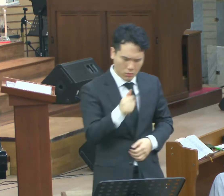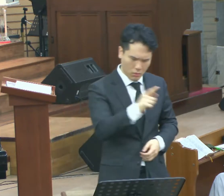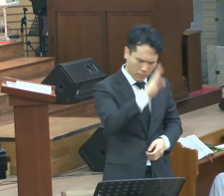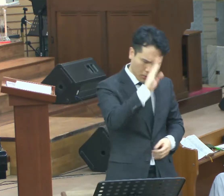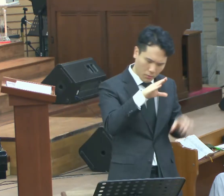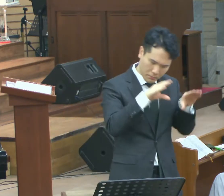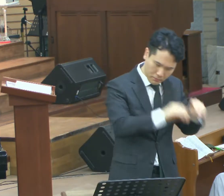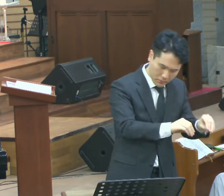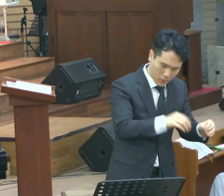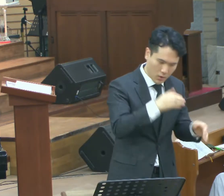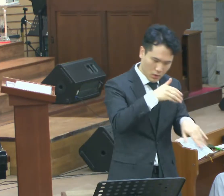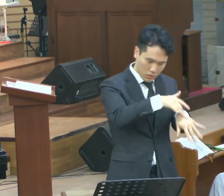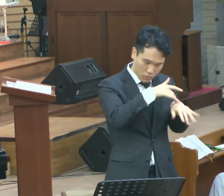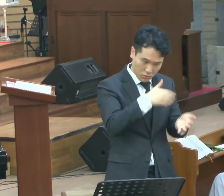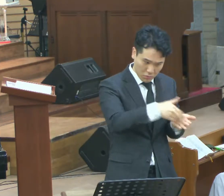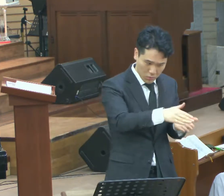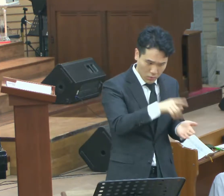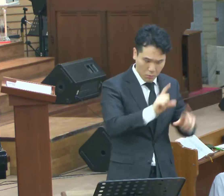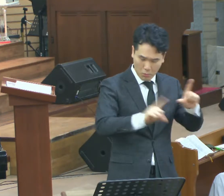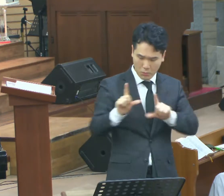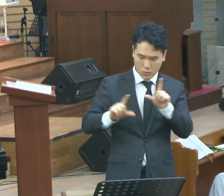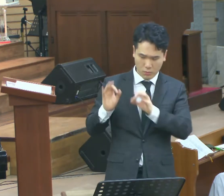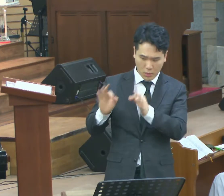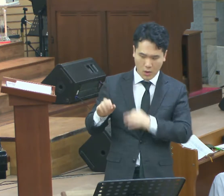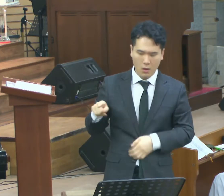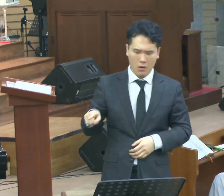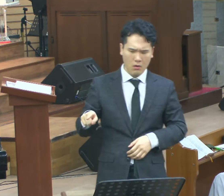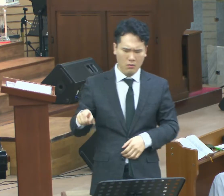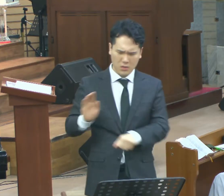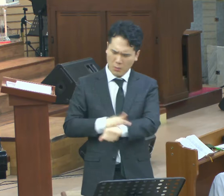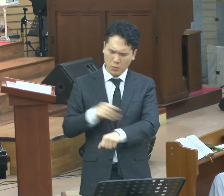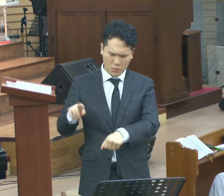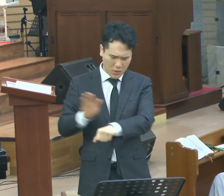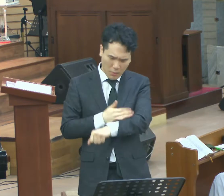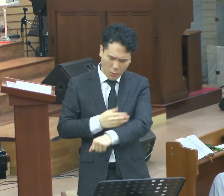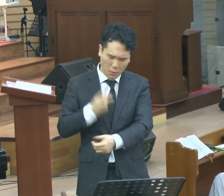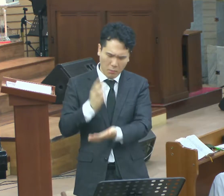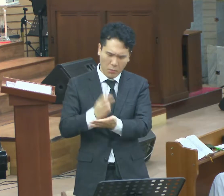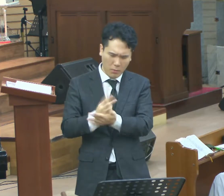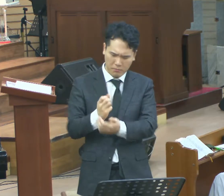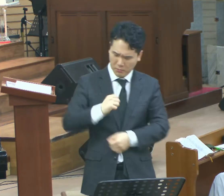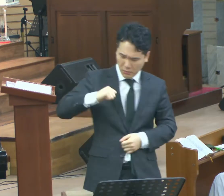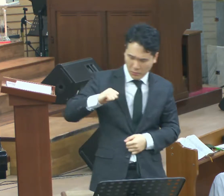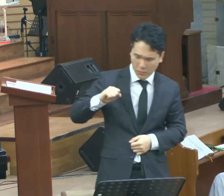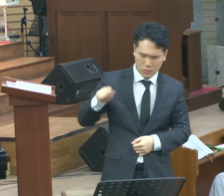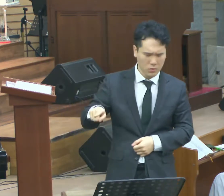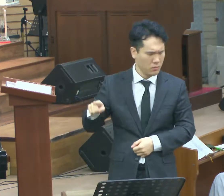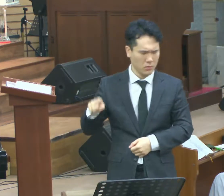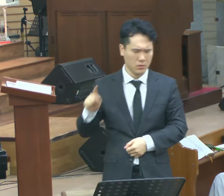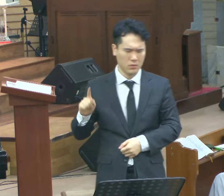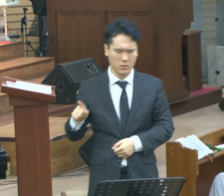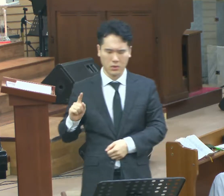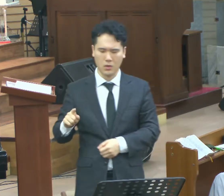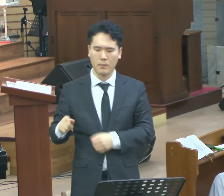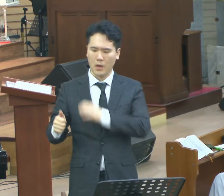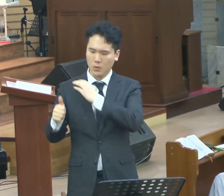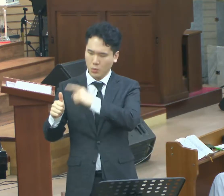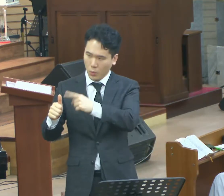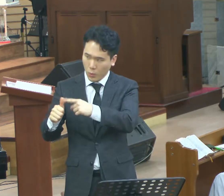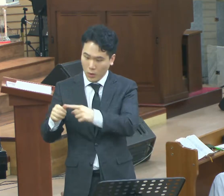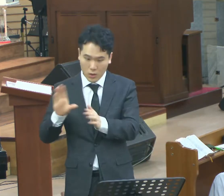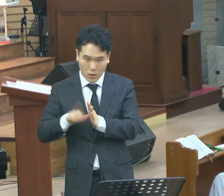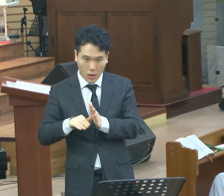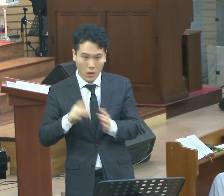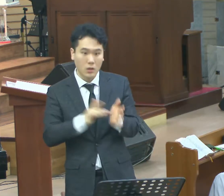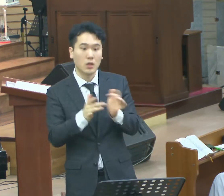해주고 안식일을 만든 하나님의 그 목적이 그것이 아닌데 왜 그렇게 안식일을 기억하느냐 하면서 주님은